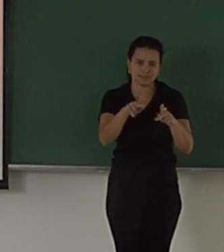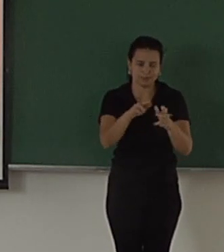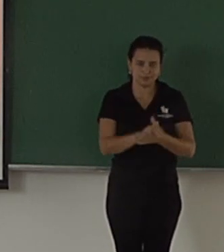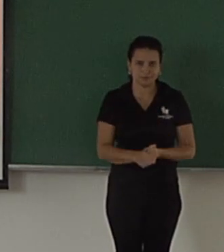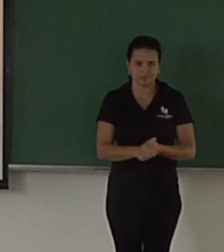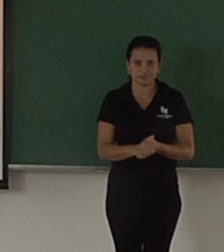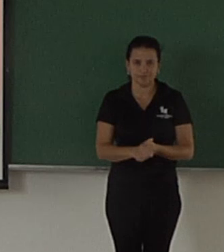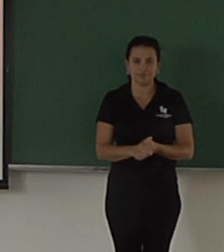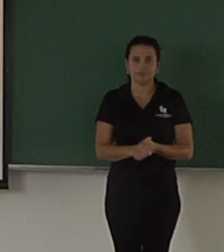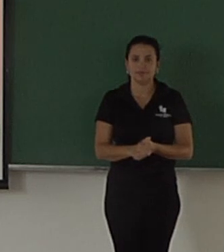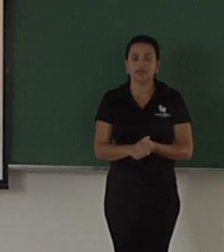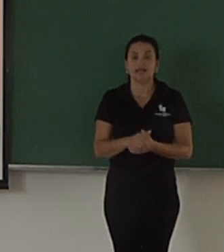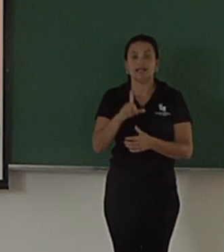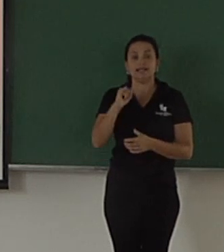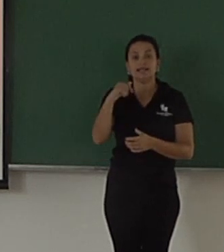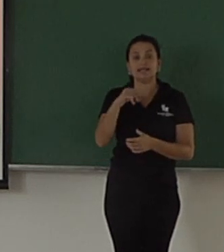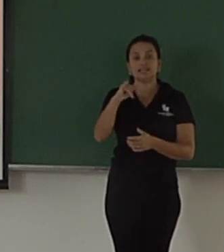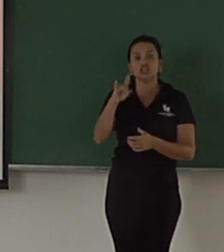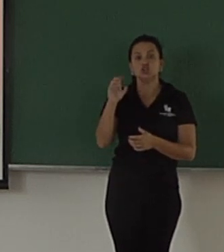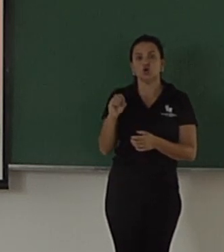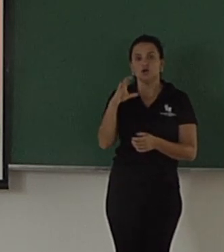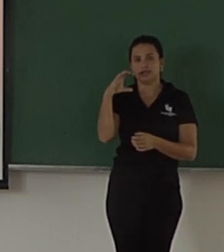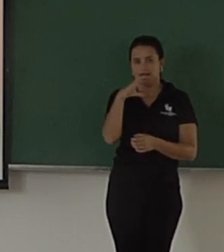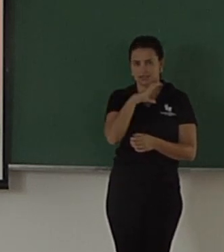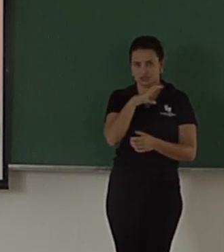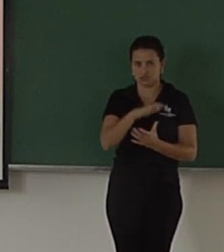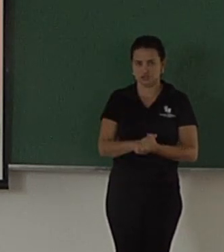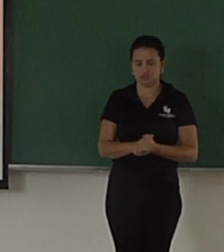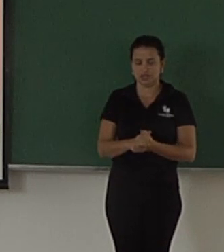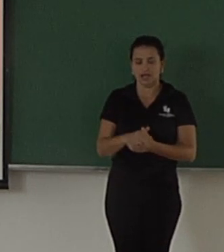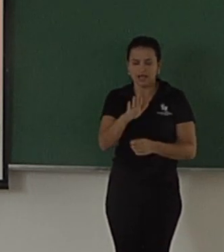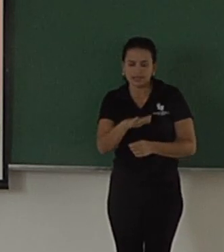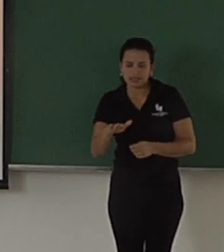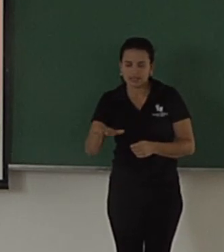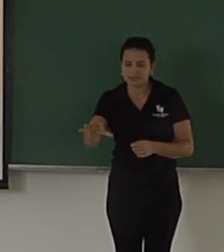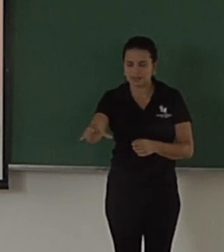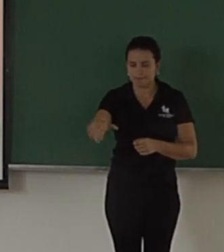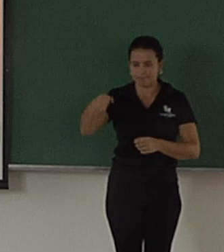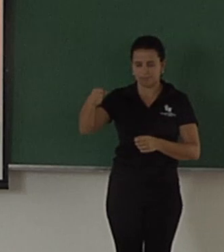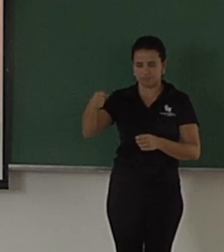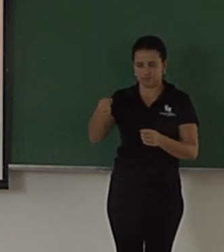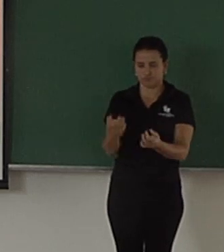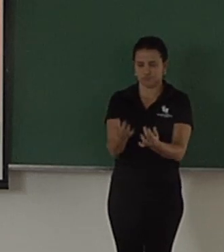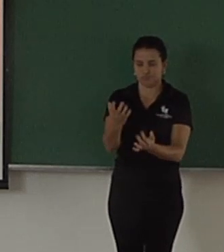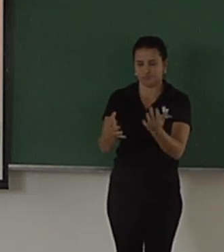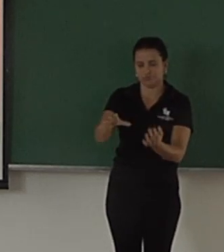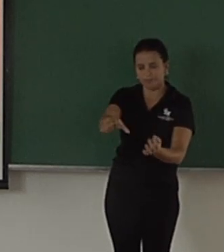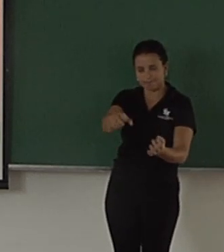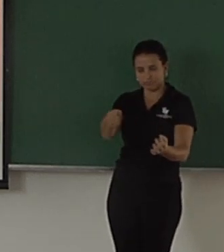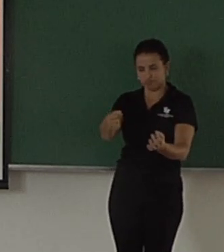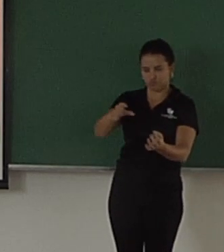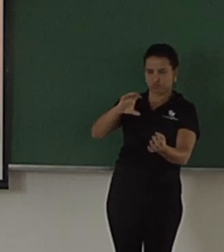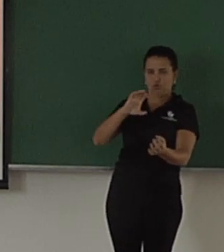líquidos superaquecidos, que é muito frequente no ambiente doméstico, a criança vai manusear, puxa o cabo da panela do fogão,